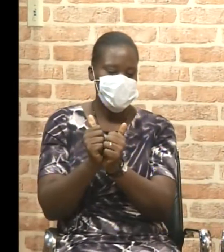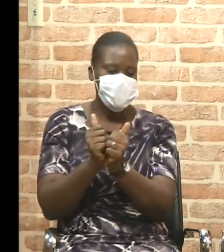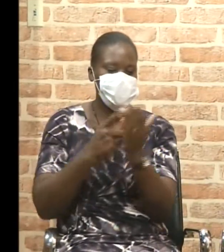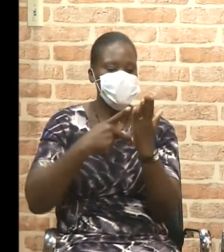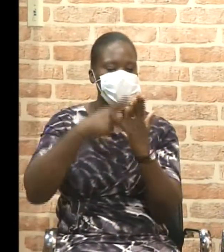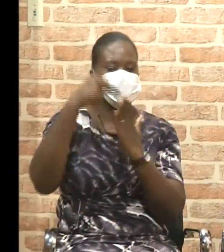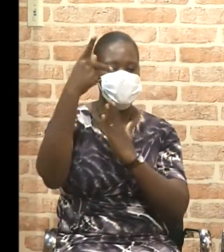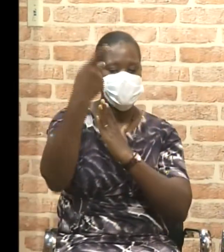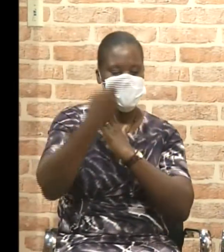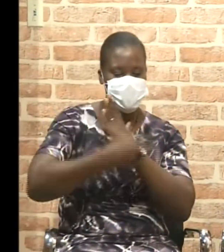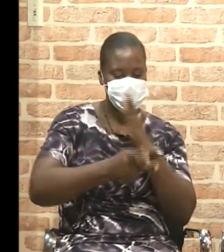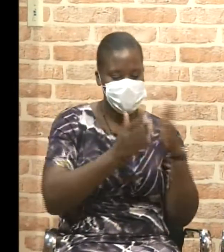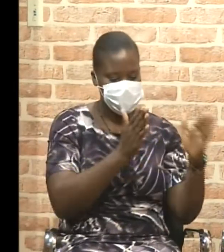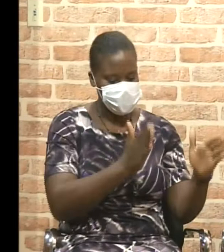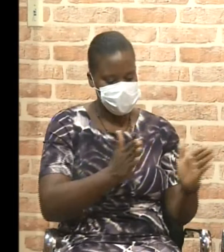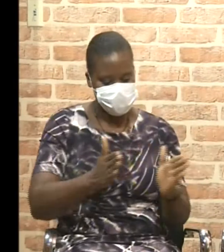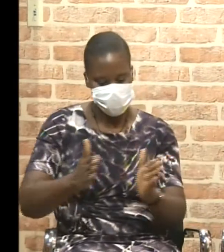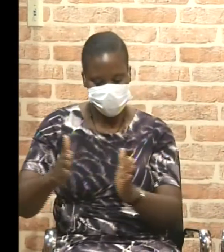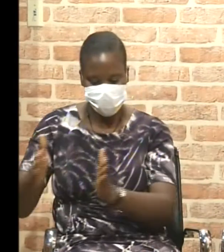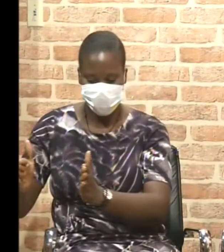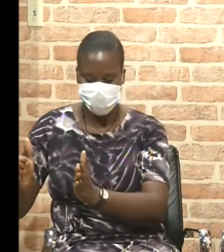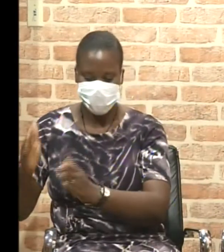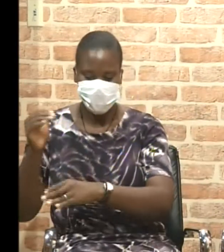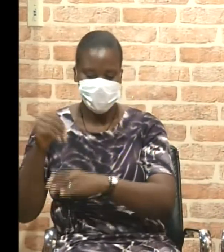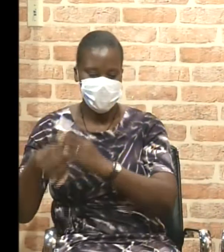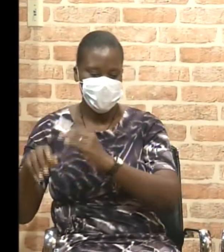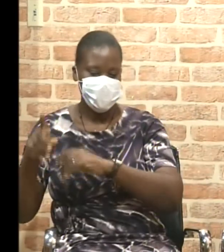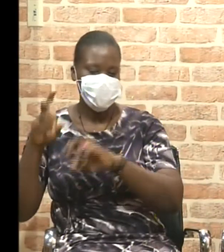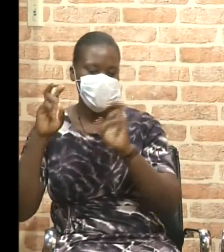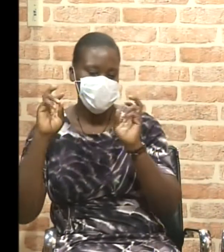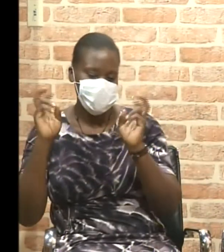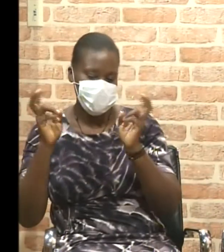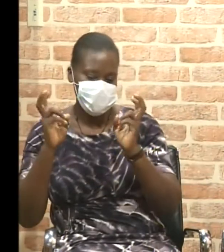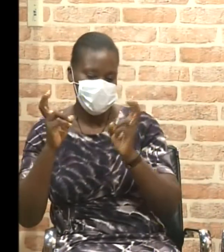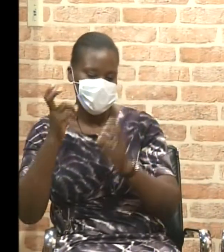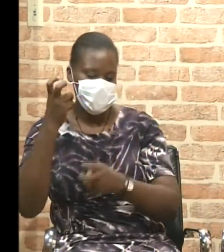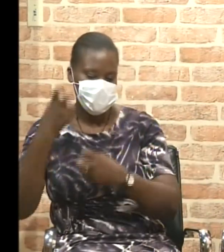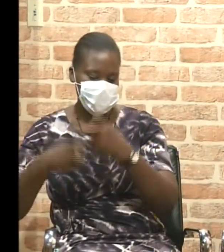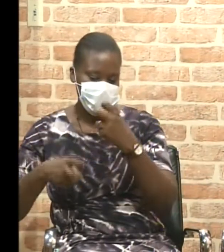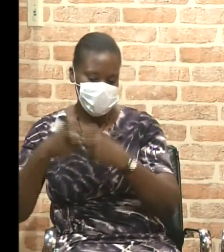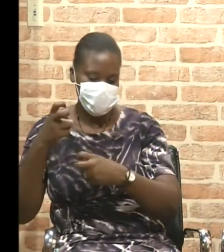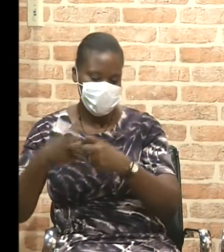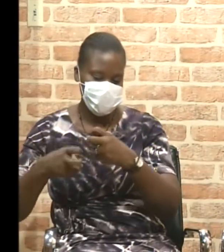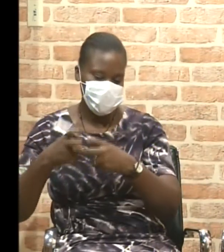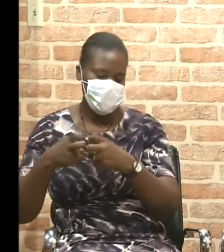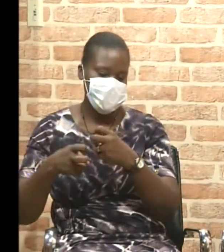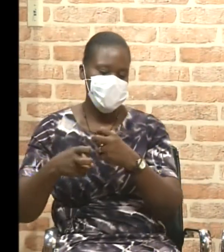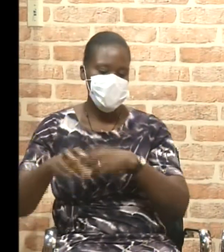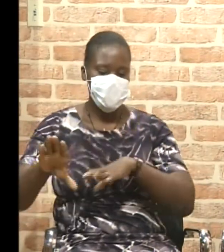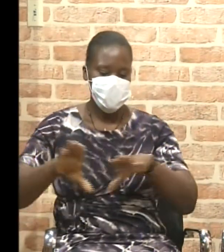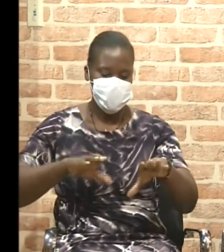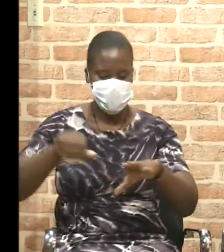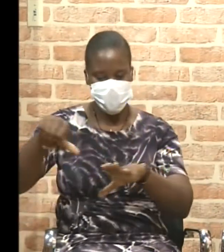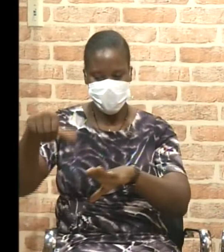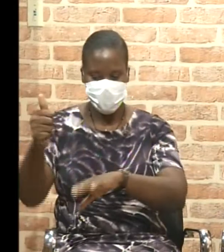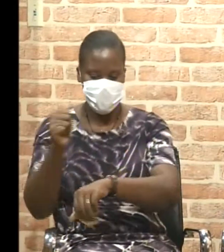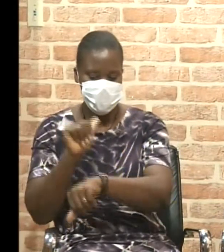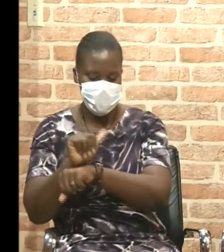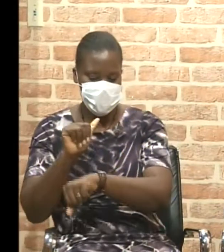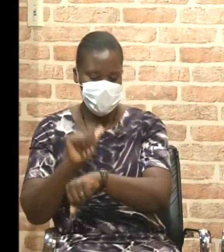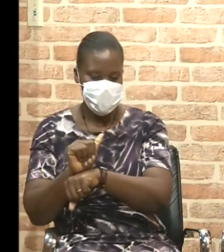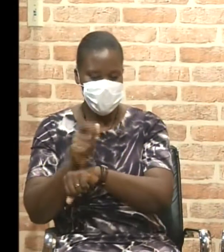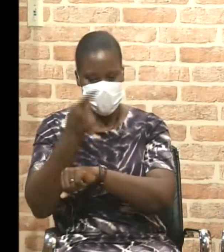d'action et que nous déjà dans tout contexte difficile nous déjà réactualiser plan pour que nous-mêmes nous capables et faire ça que